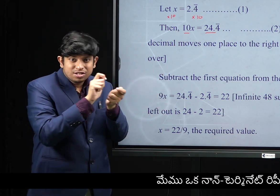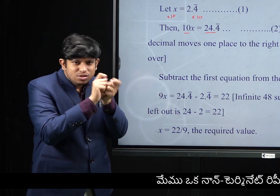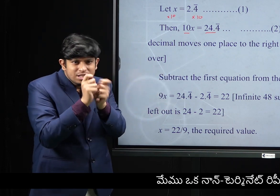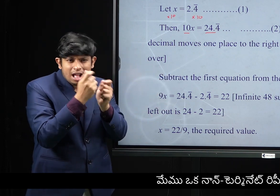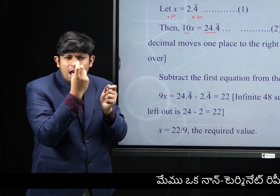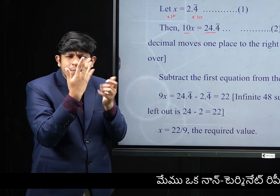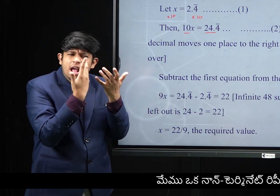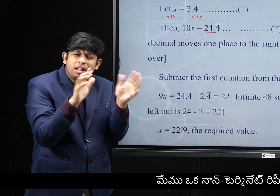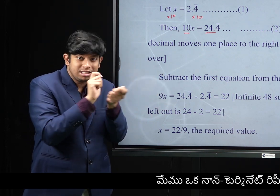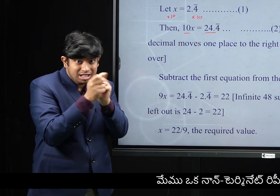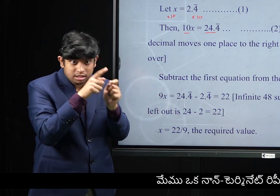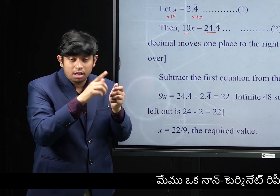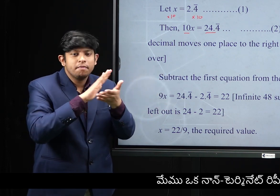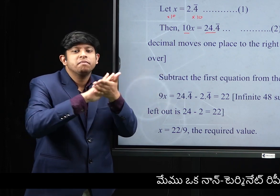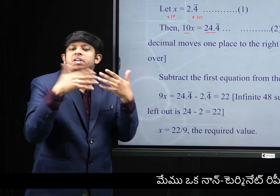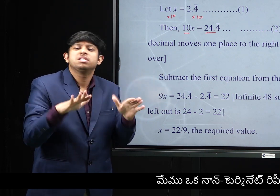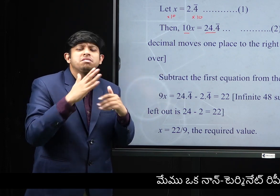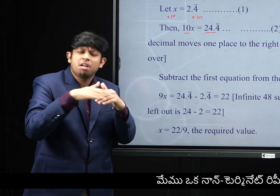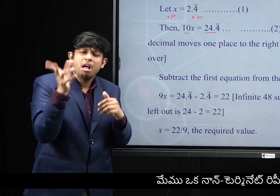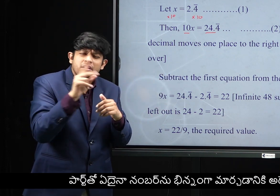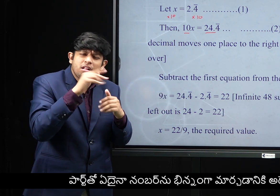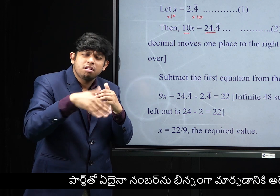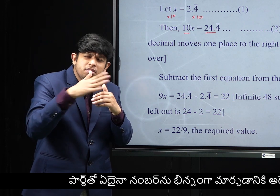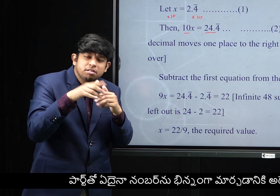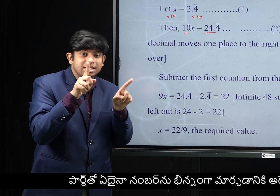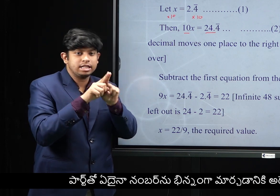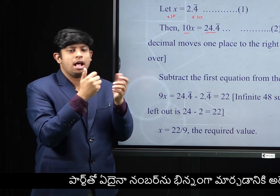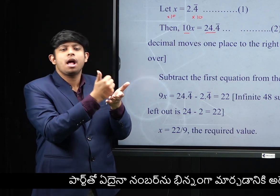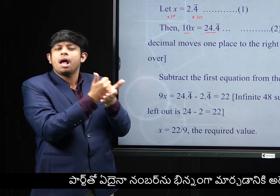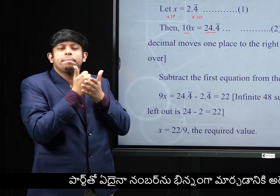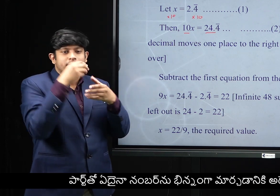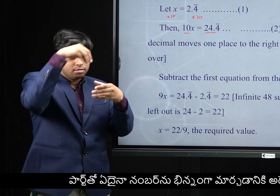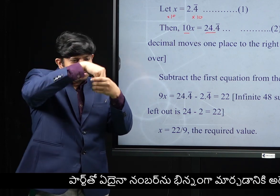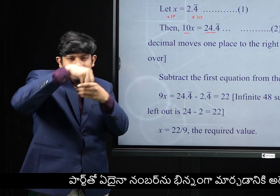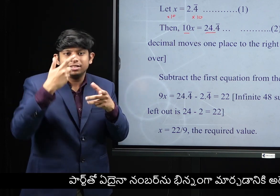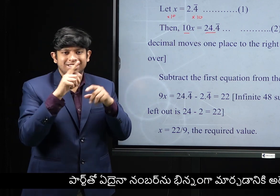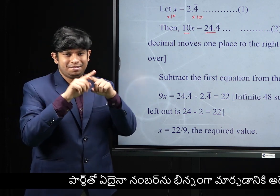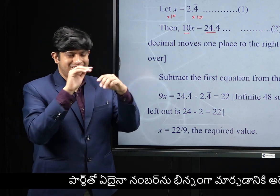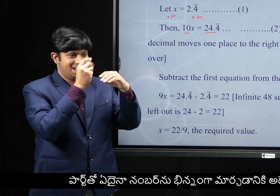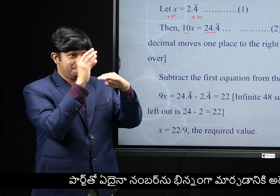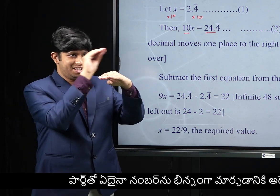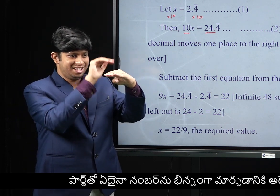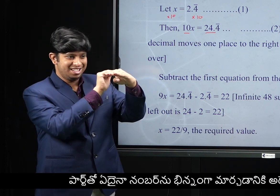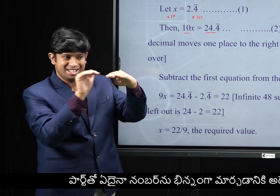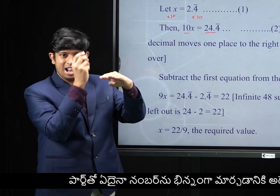ఒక నాన్ టర్మినేట్ రిపీటింగ్ పార్ట్తో ఏదైనా నెంబర్ను భిన్నంగా మార్చడానికి అదే